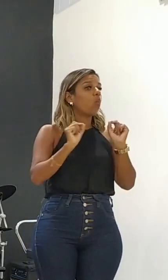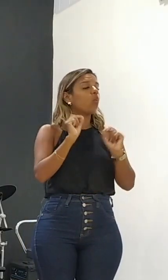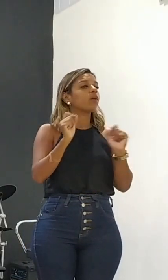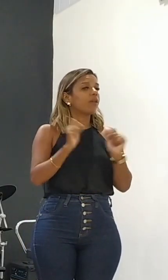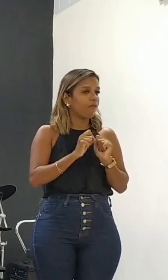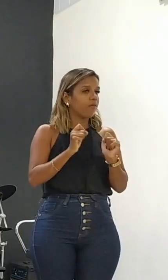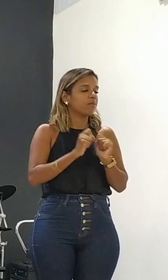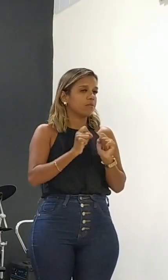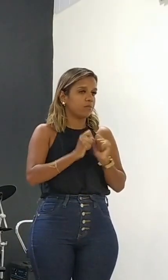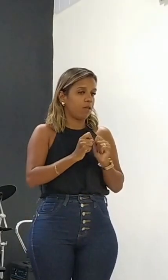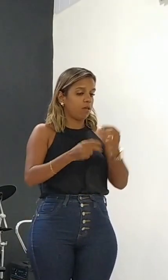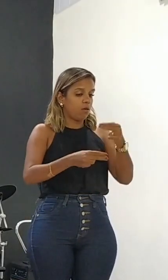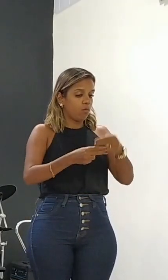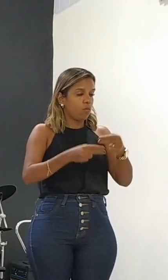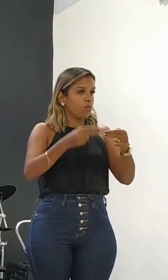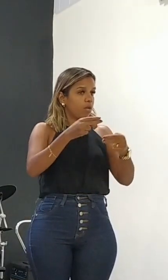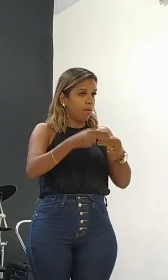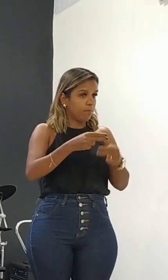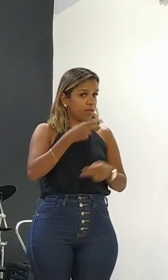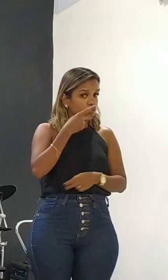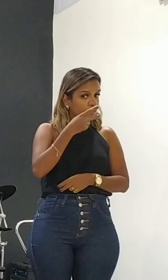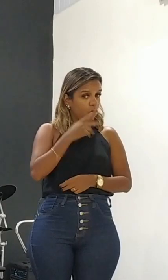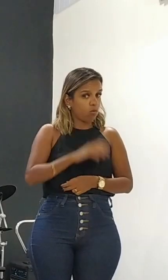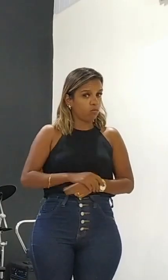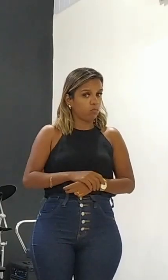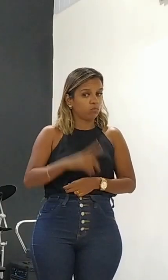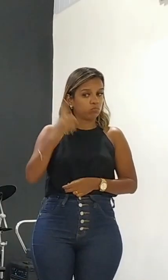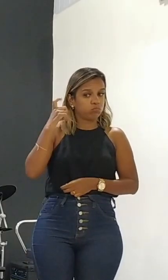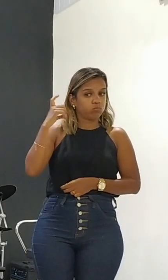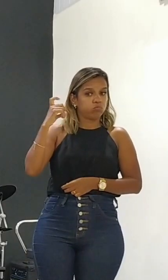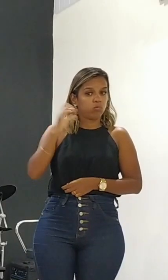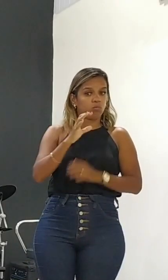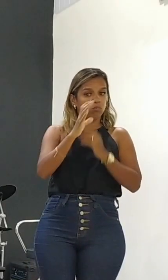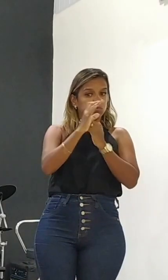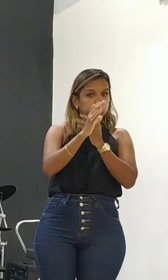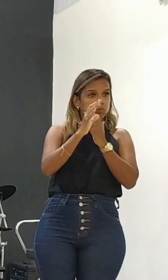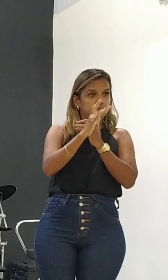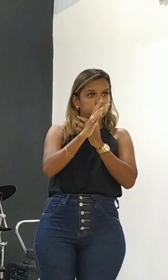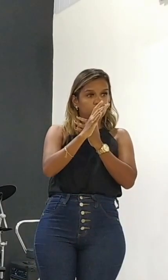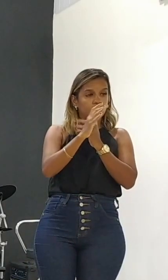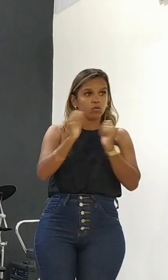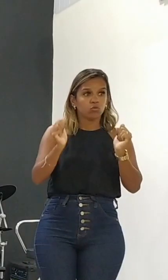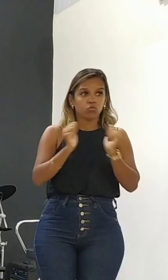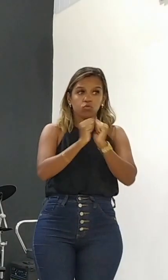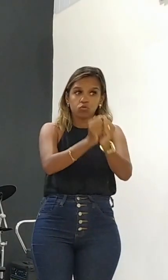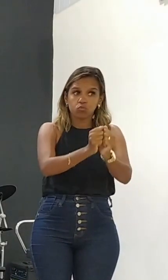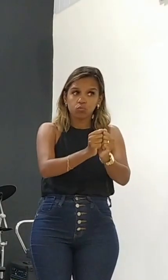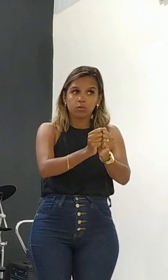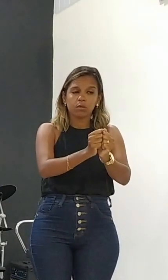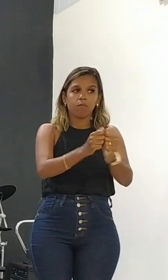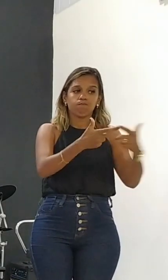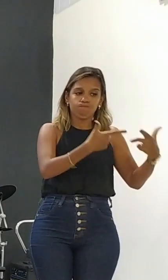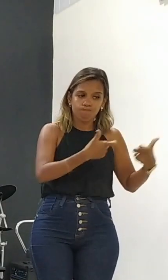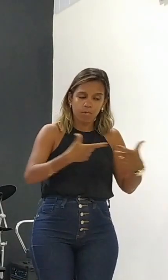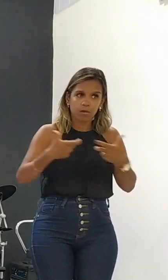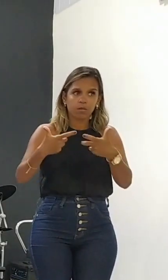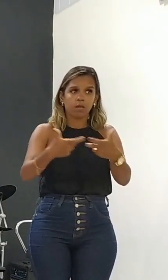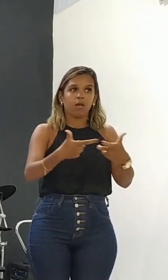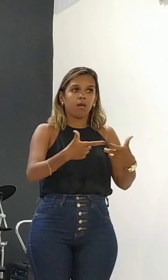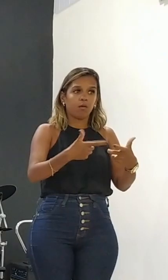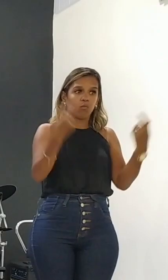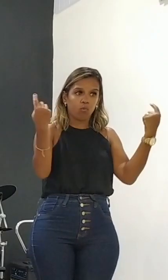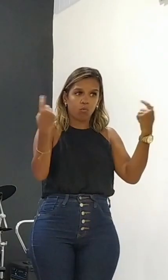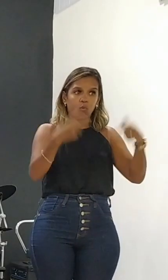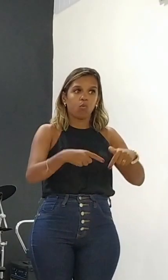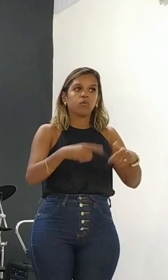Neemias falou: quando tocar a buzina, a gente se junta para fazer, para batalhar, para lutar contra o